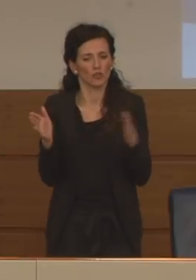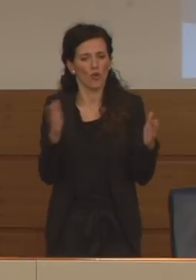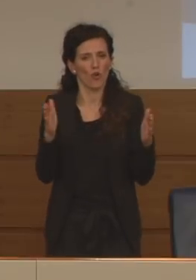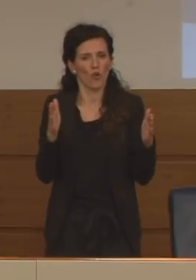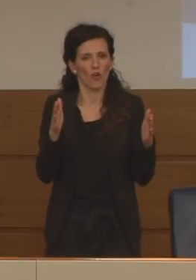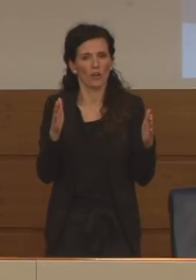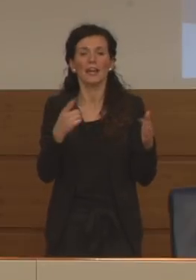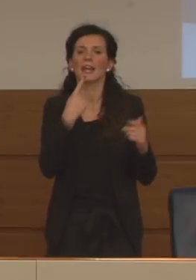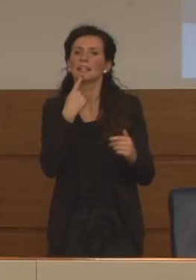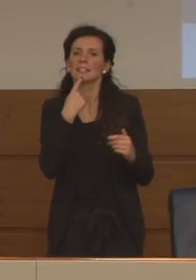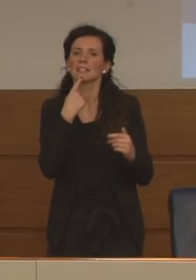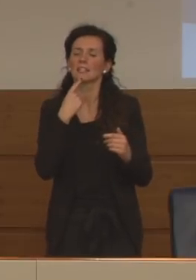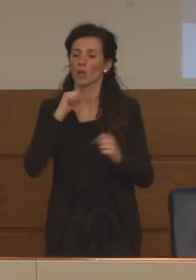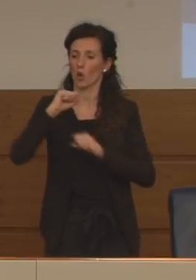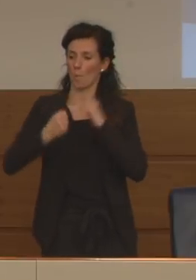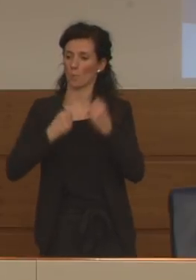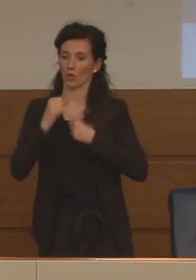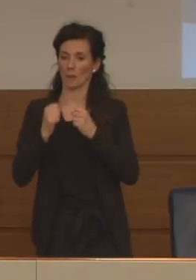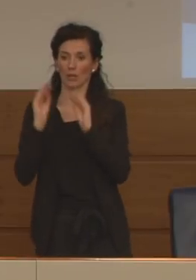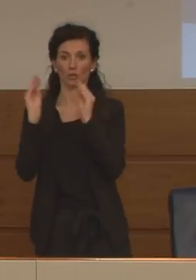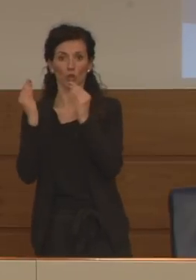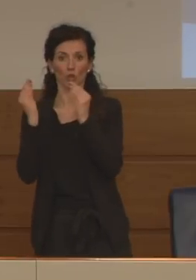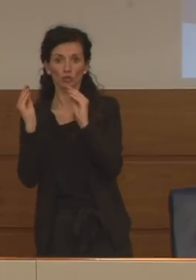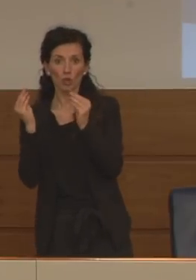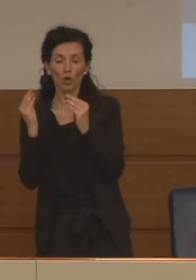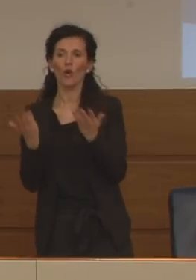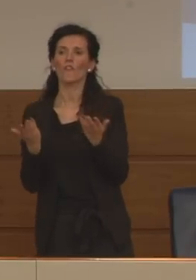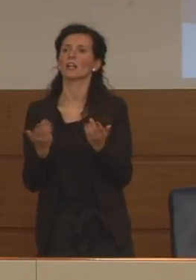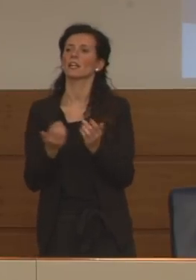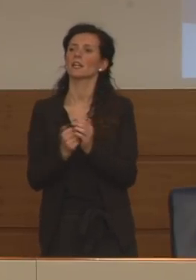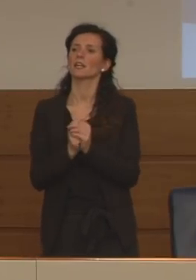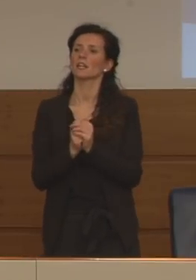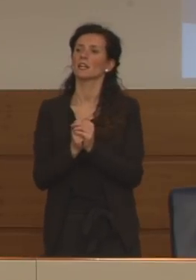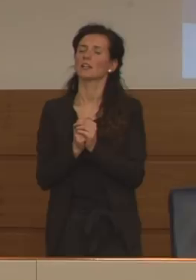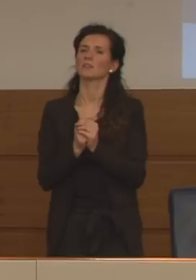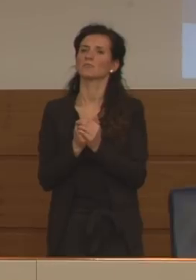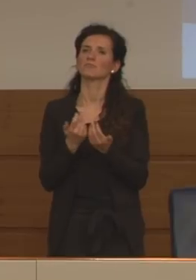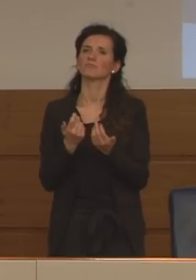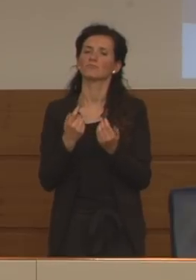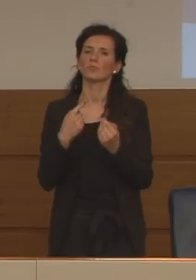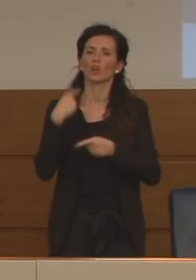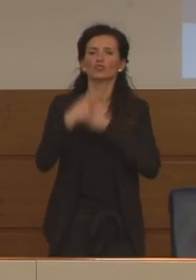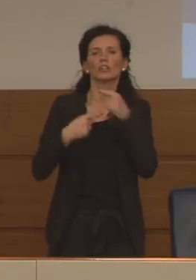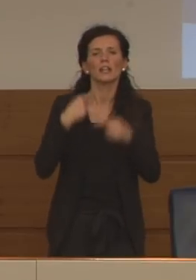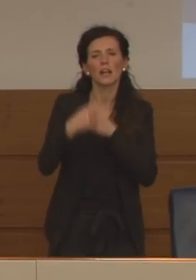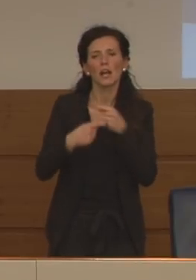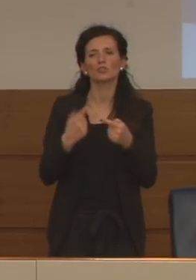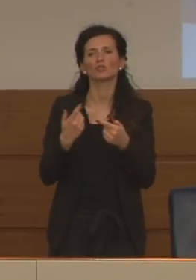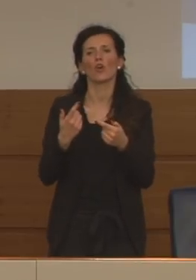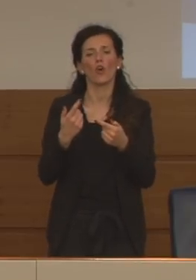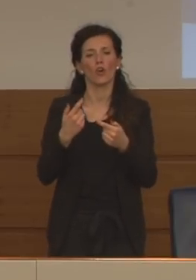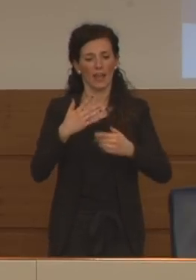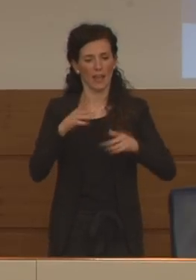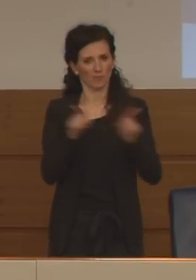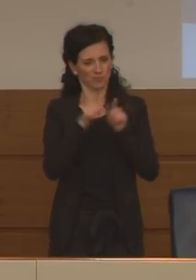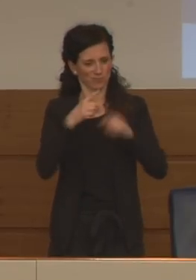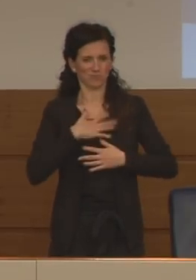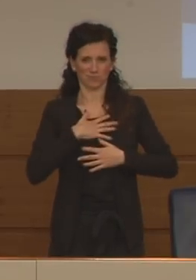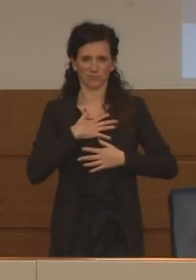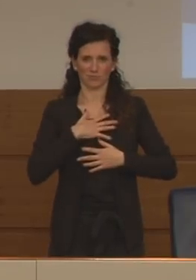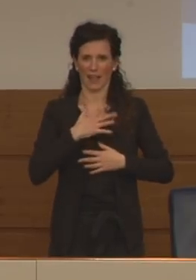dei più giovani i comportamenti dei baby boomers come la mia generazione quella generazione a cui appartengo